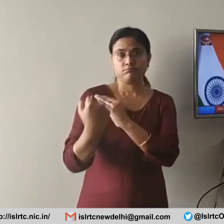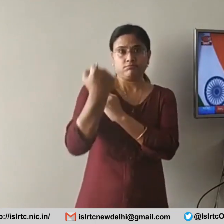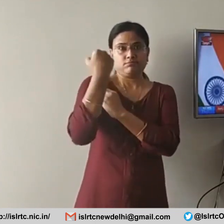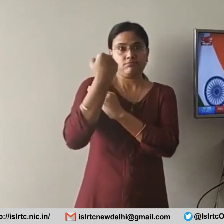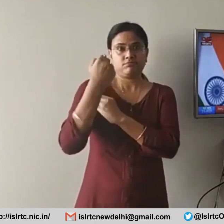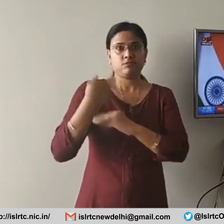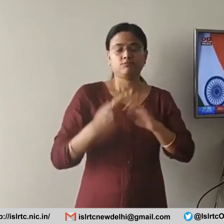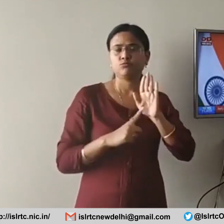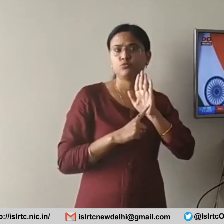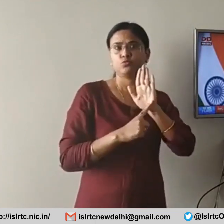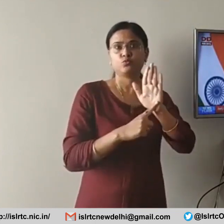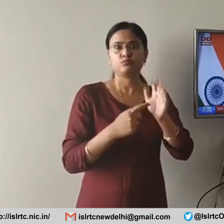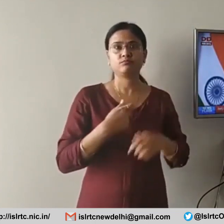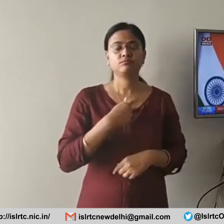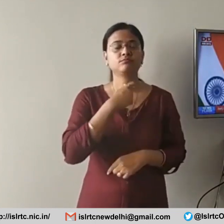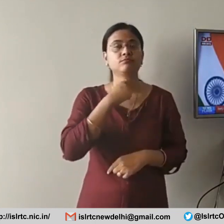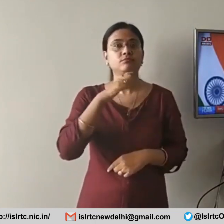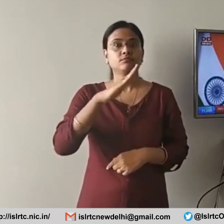ये संकल्प